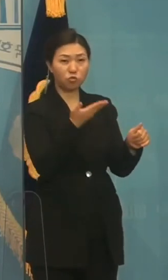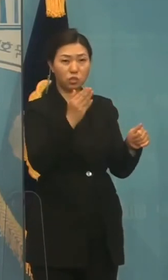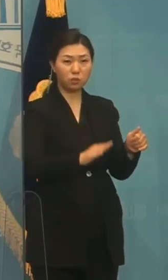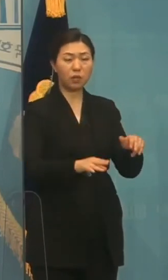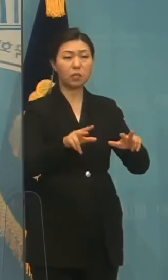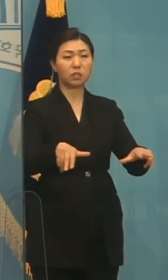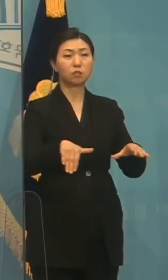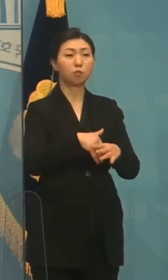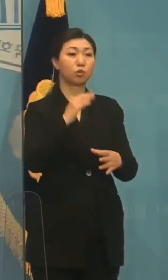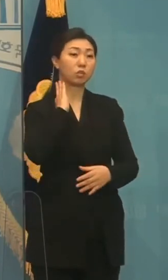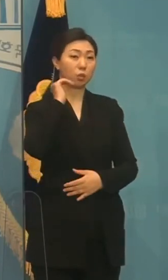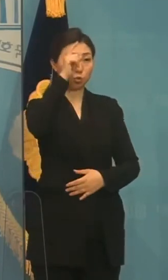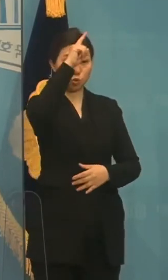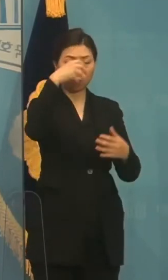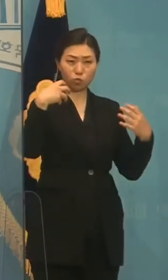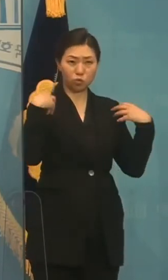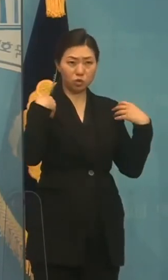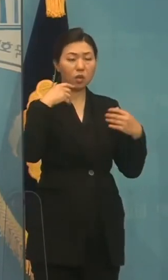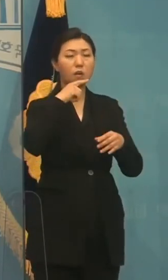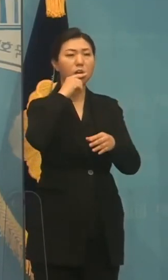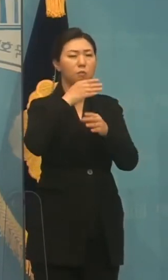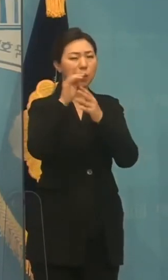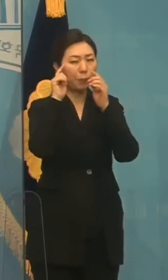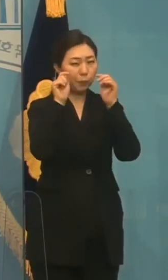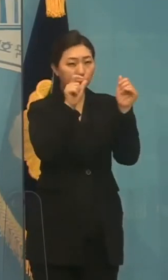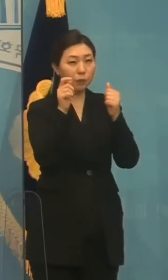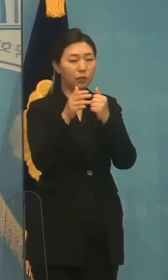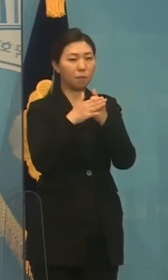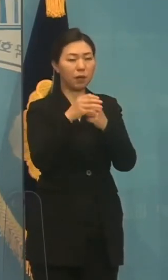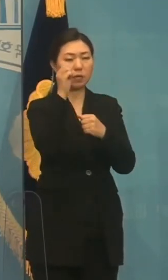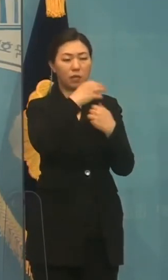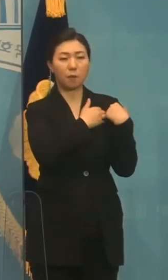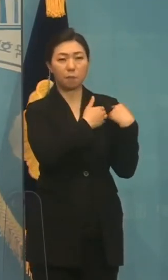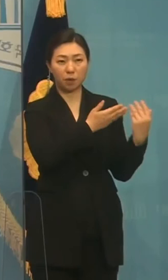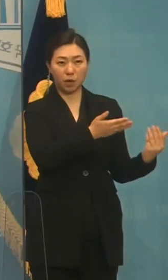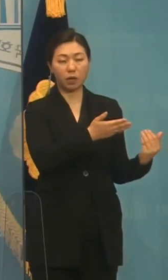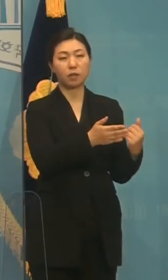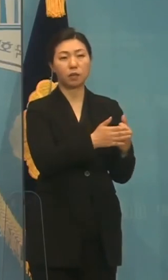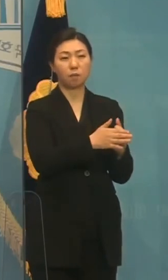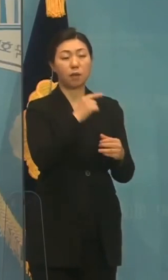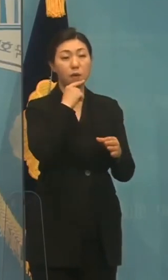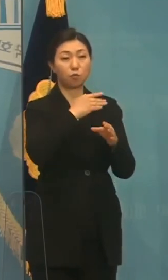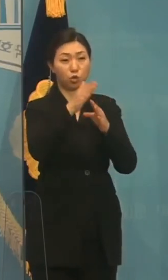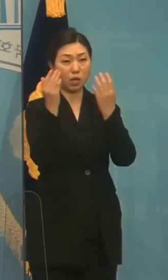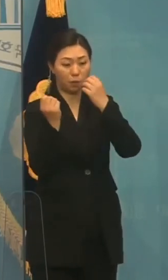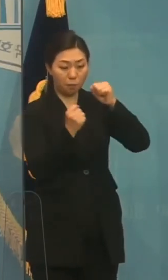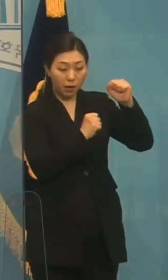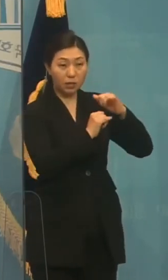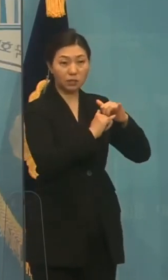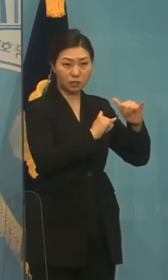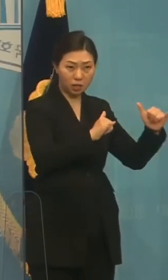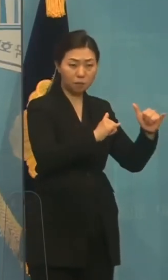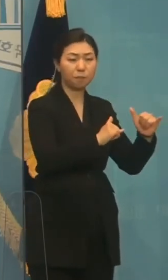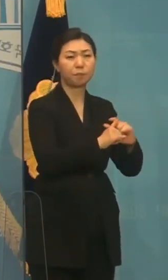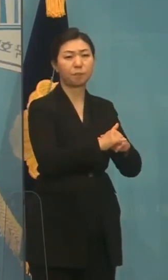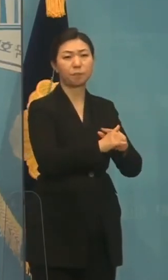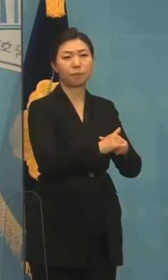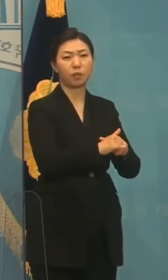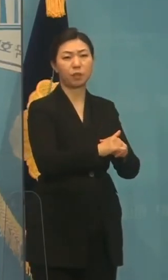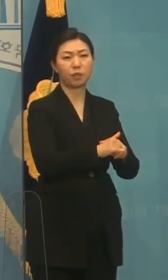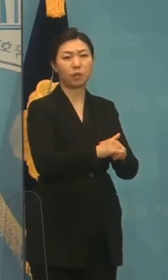정부는 북한을 의식해 절상 방치하면서 탈북자들을 먼저 통일자